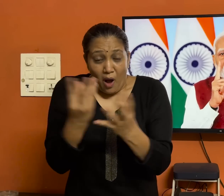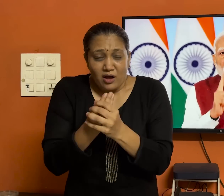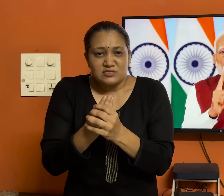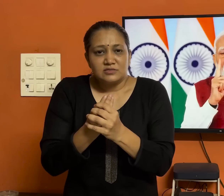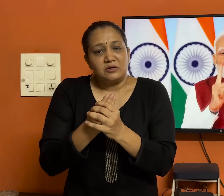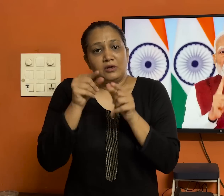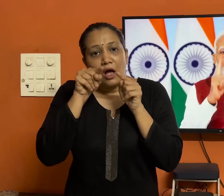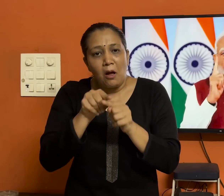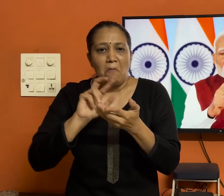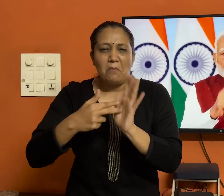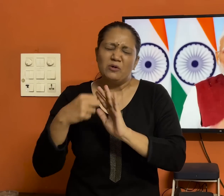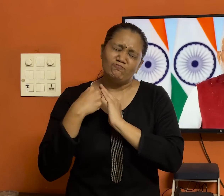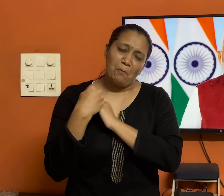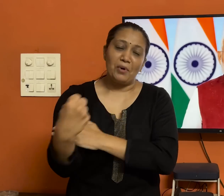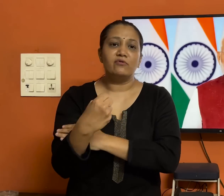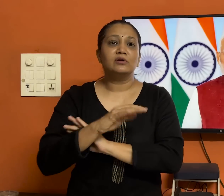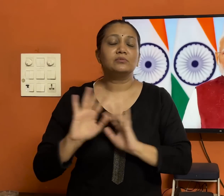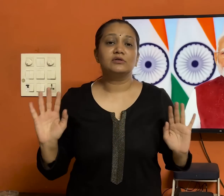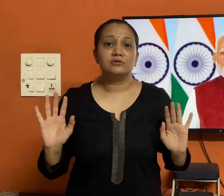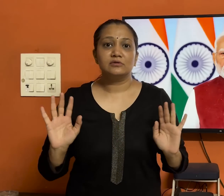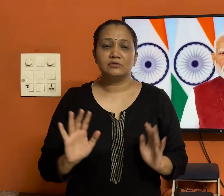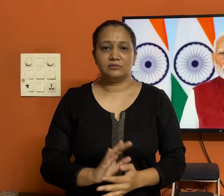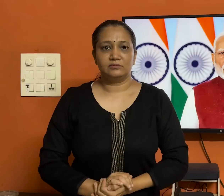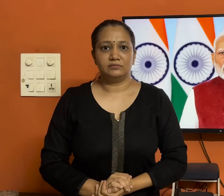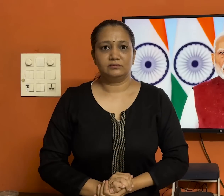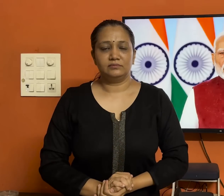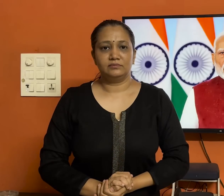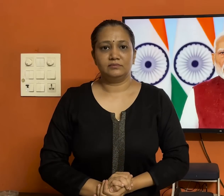हमारी सबसे बड़ी शक्ति है।